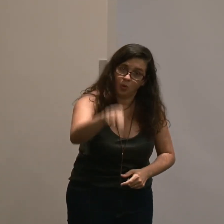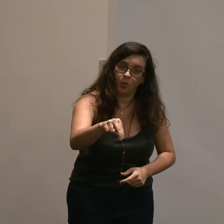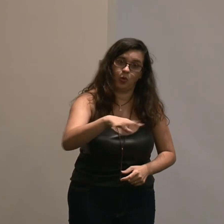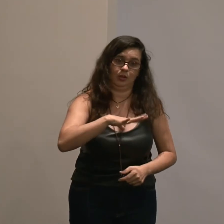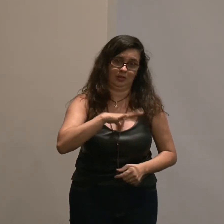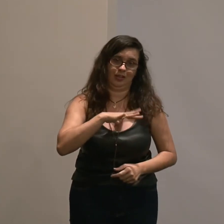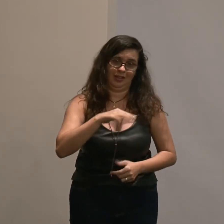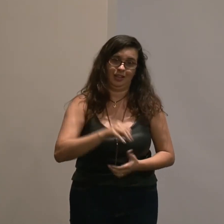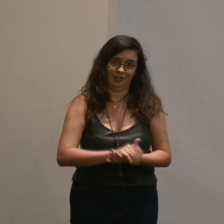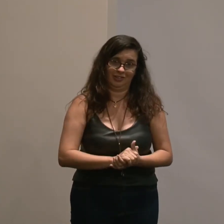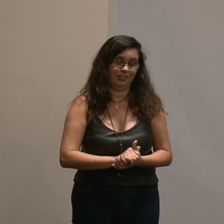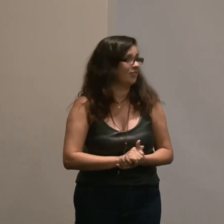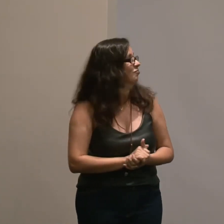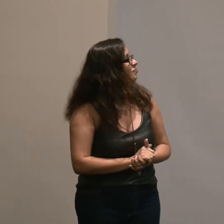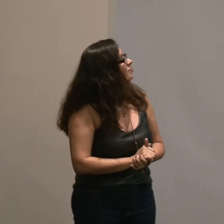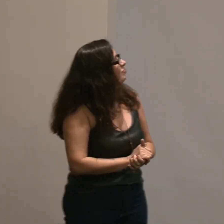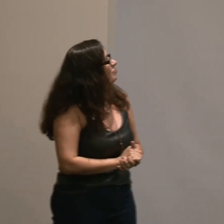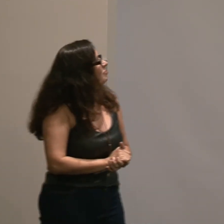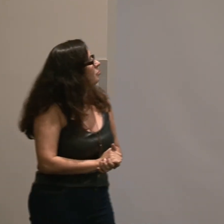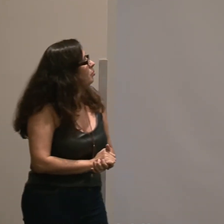em Lyon na cidade de Lyon